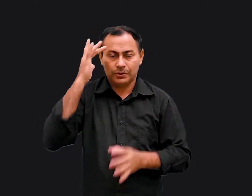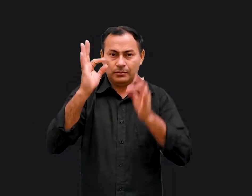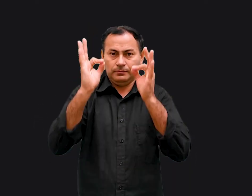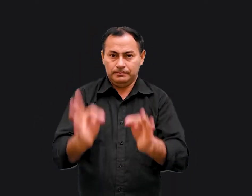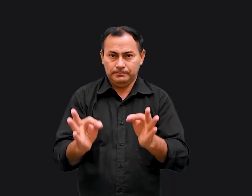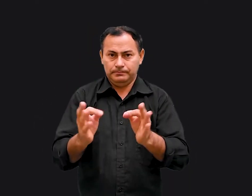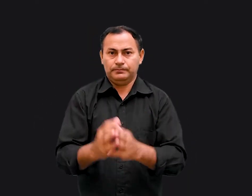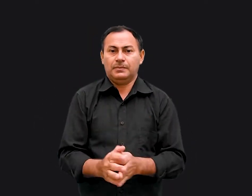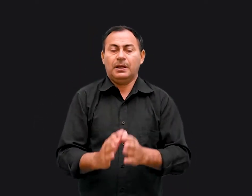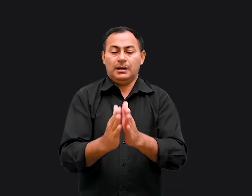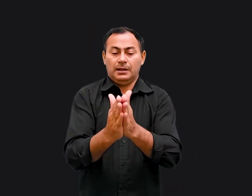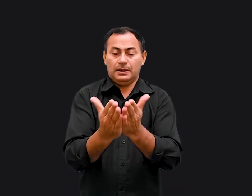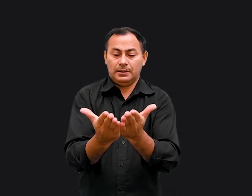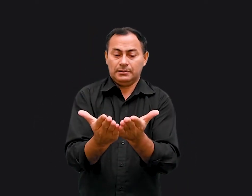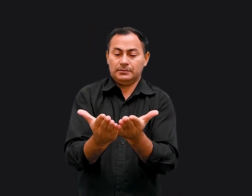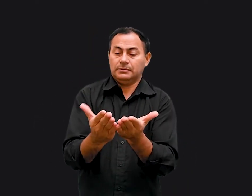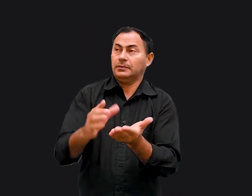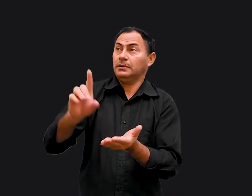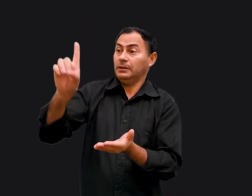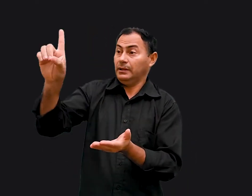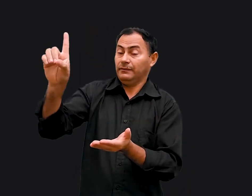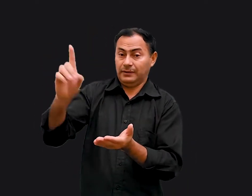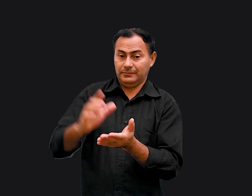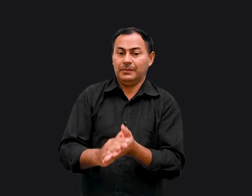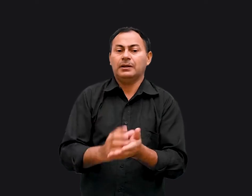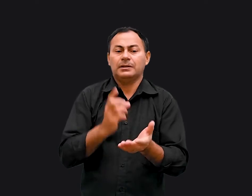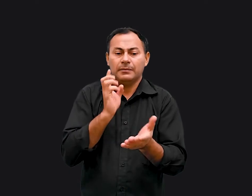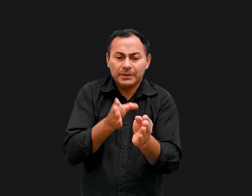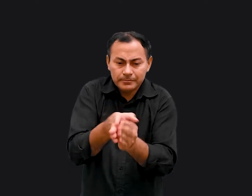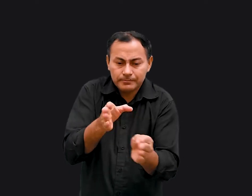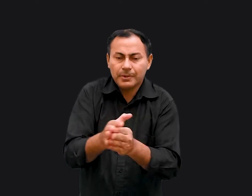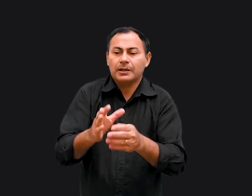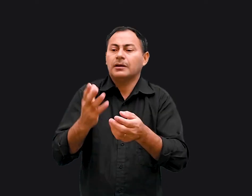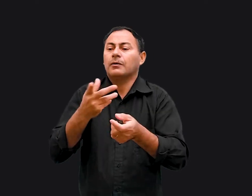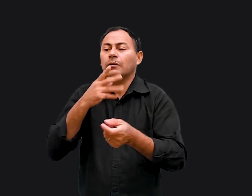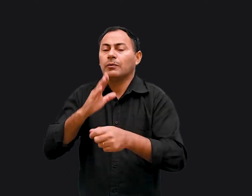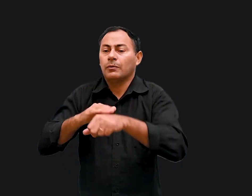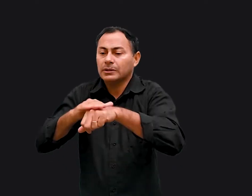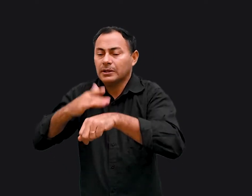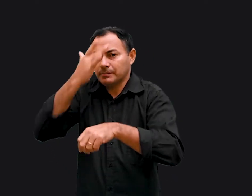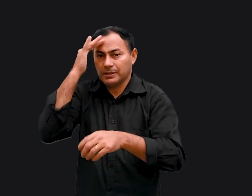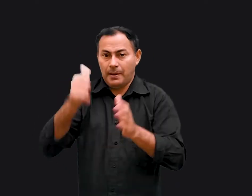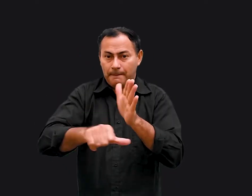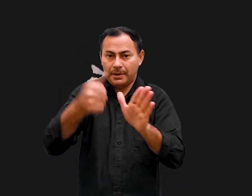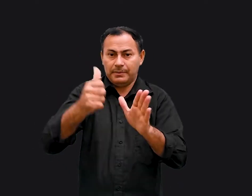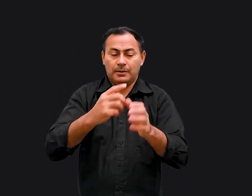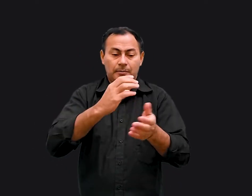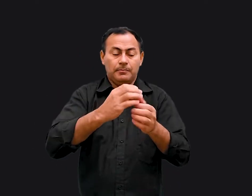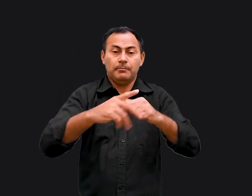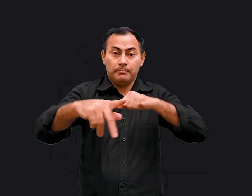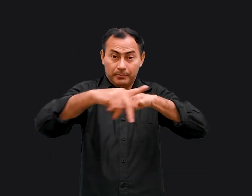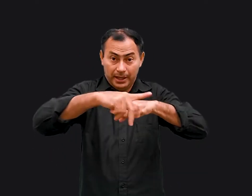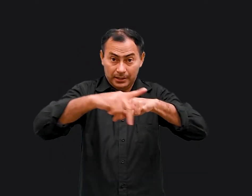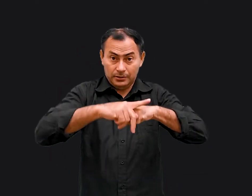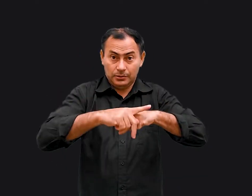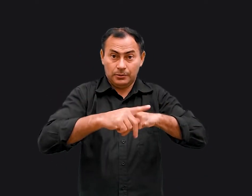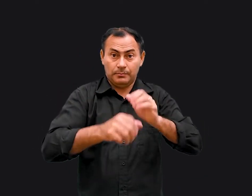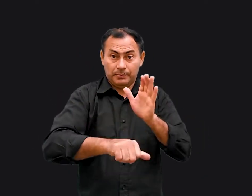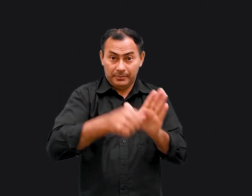adequadas, as Escrituras sempre irão nos instruir a começar com as pessoas. Em 1 Pedro capítulo 3, por exemplo, Pedro aconselha uma